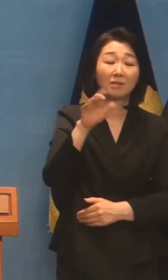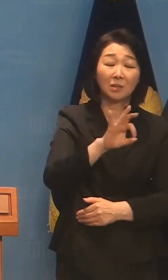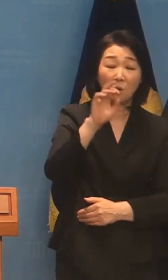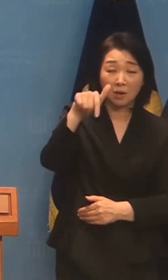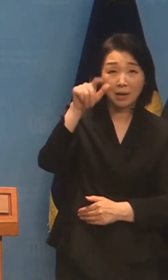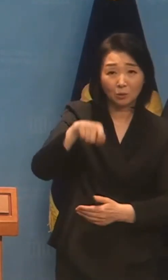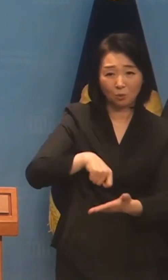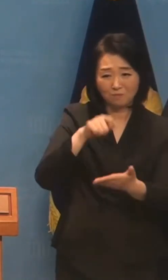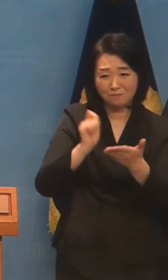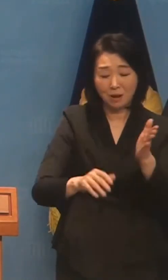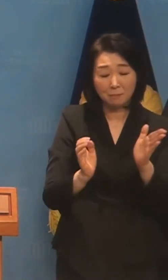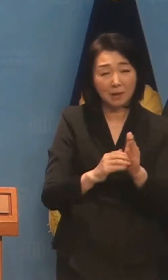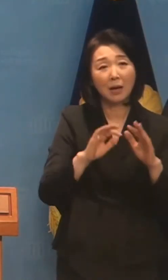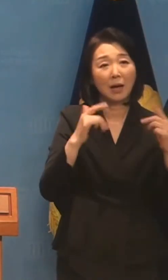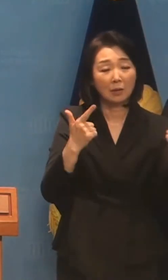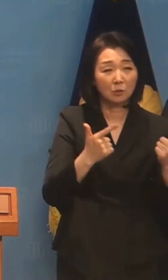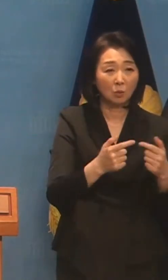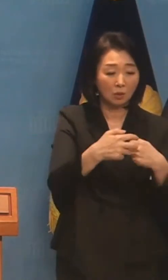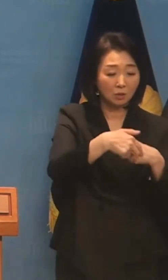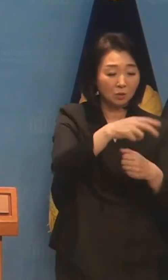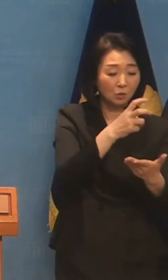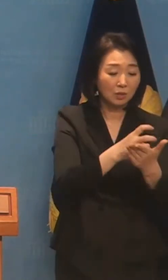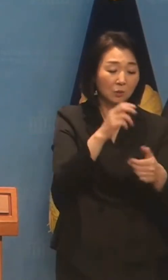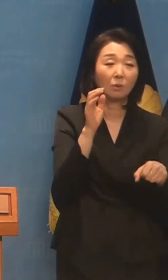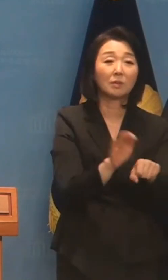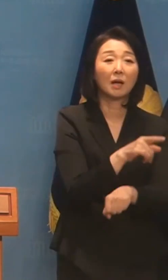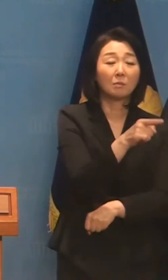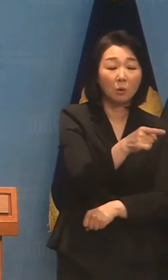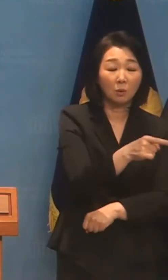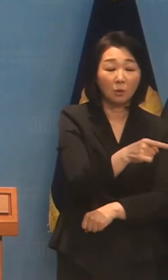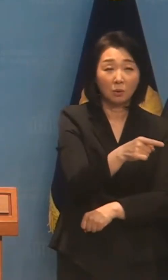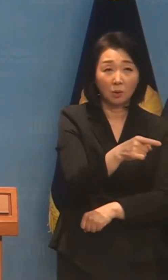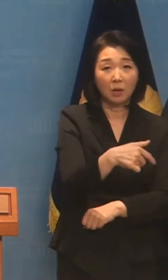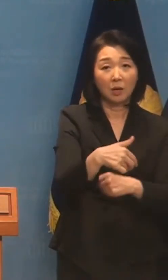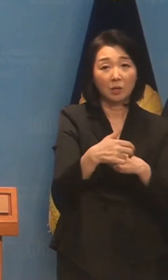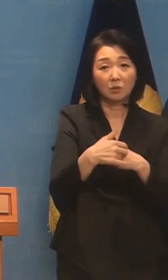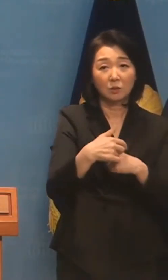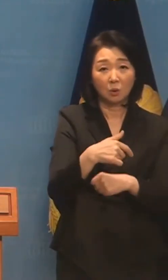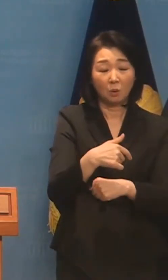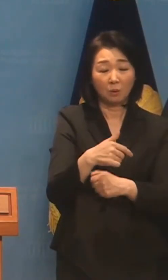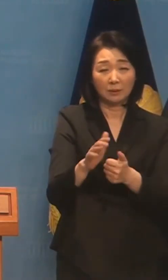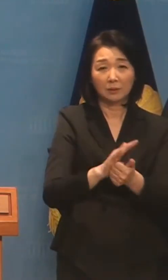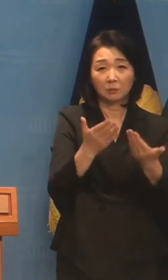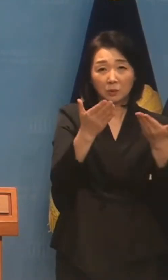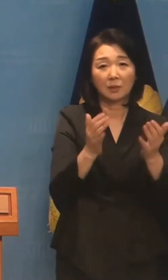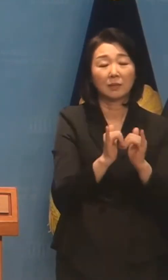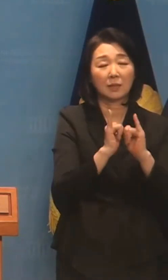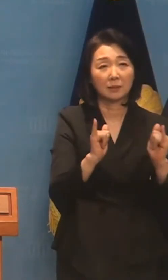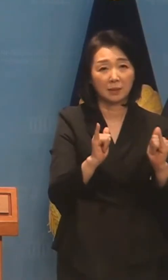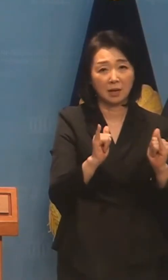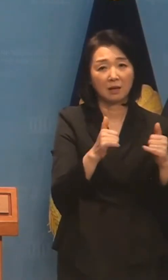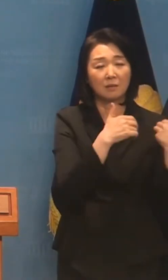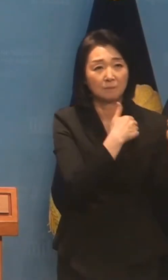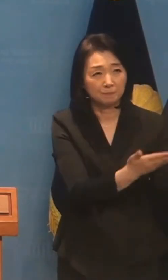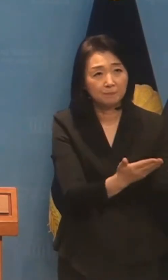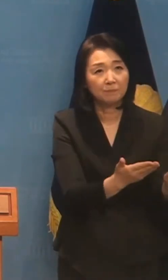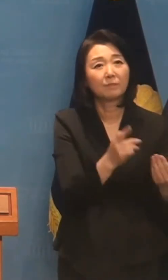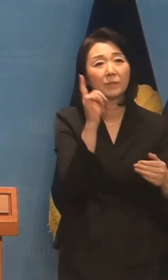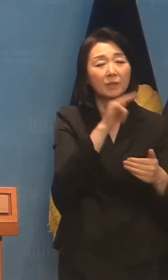아니라 잘못된 의료제도, 의료급여 대상자를 방치하는 나쁜 의료제도에 있습니다.